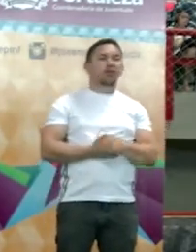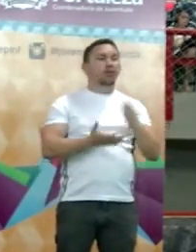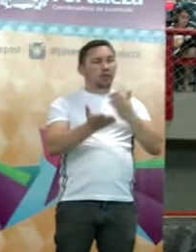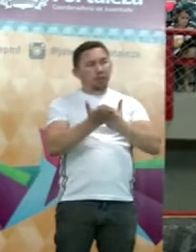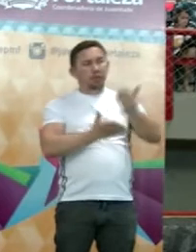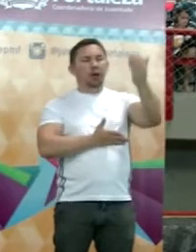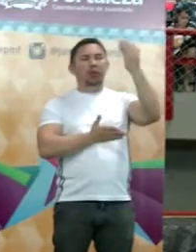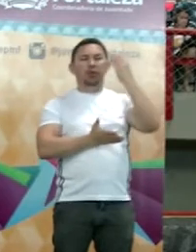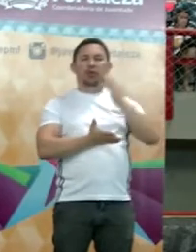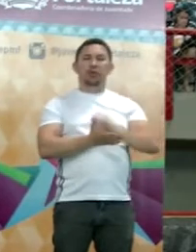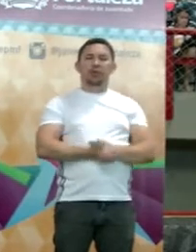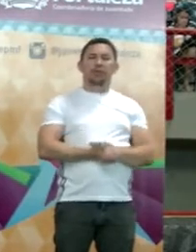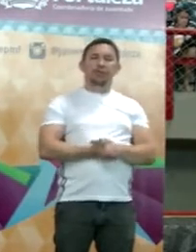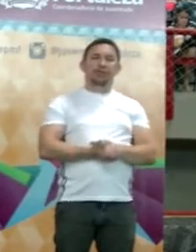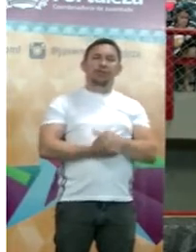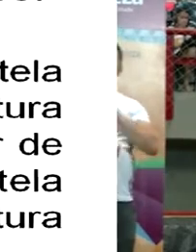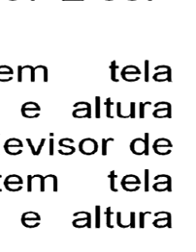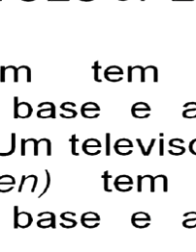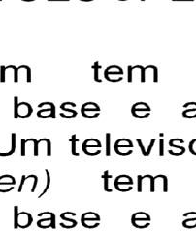Vamos para frente, vamos para frente.